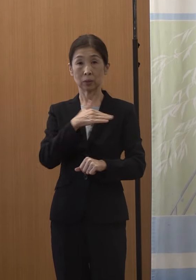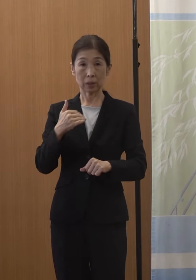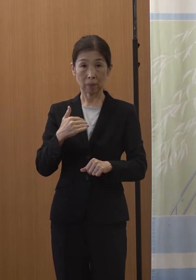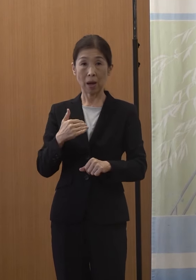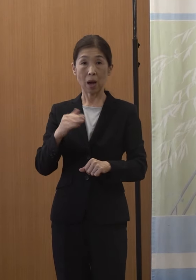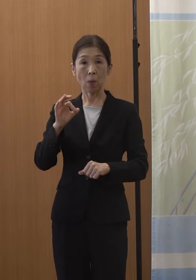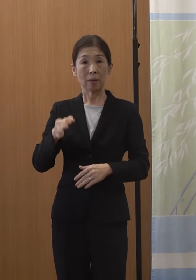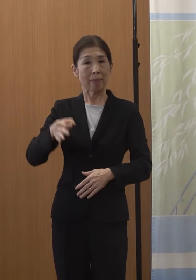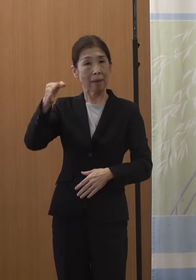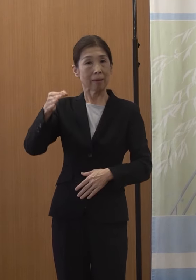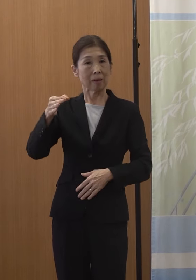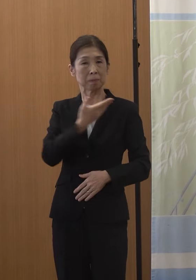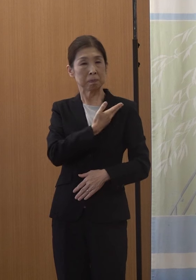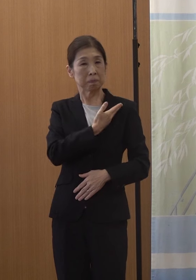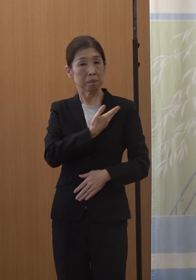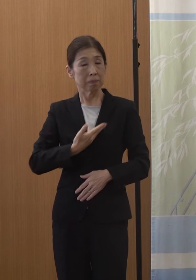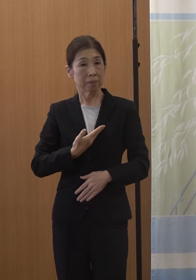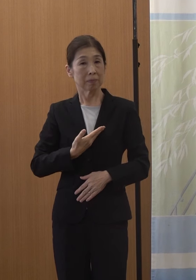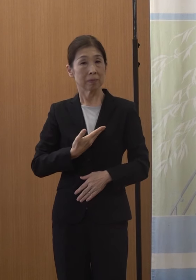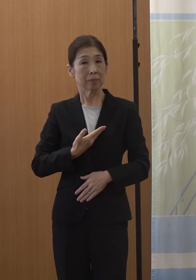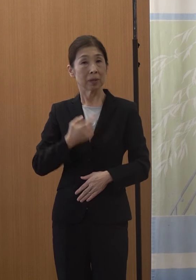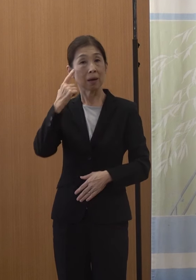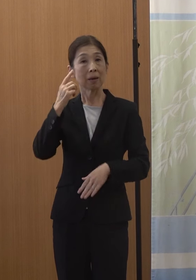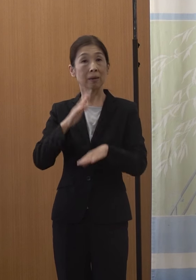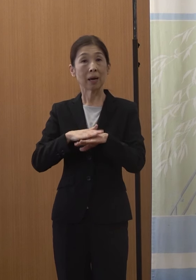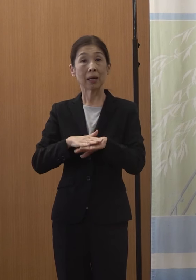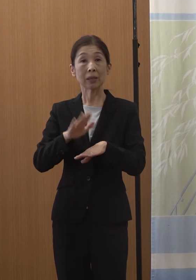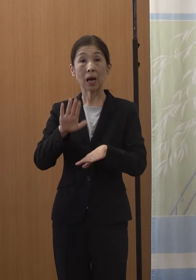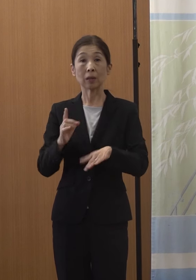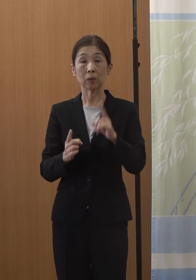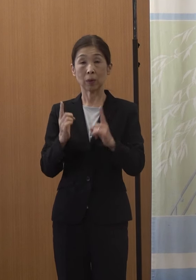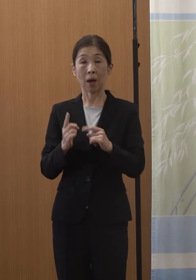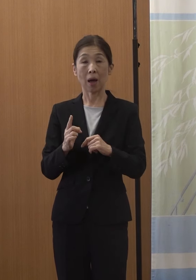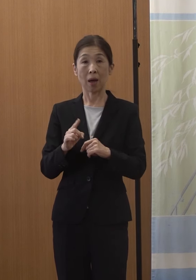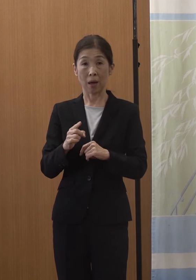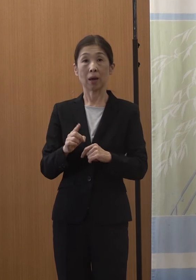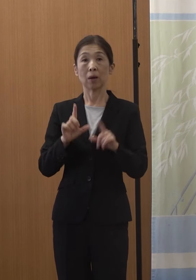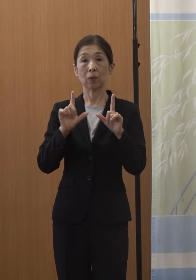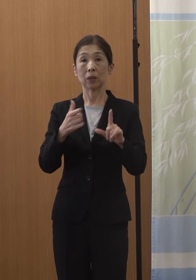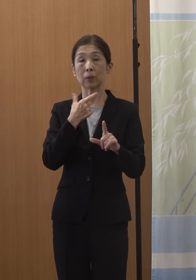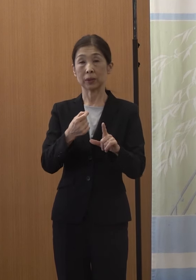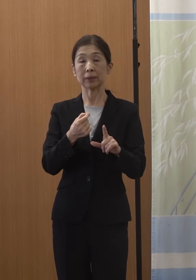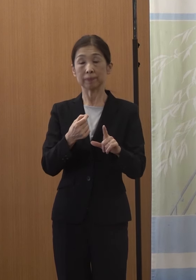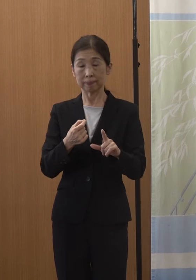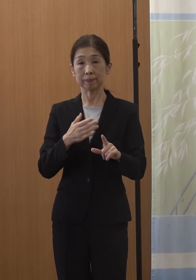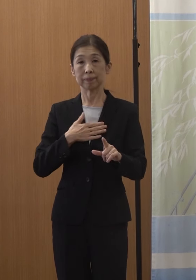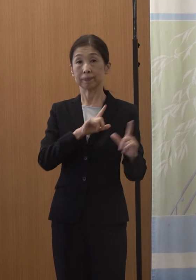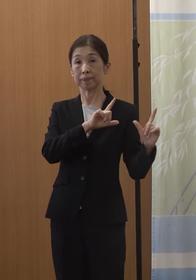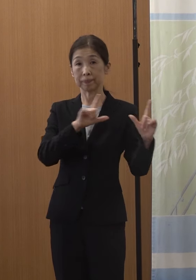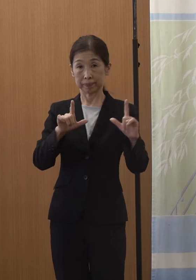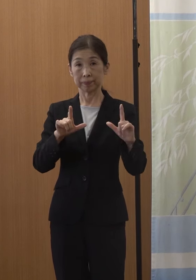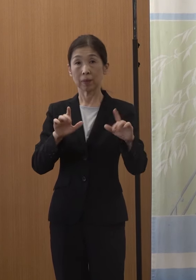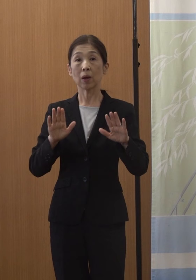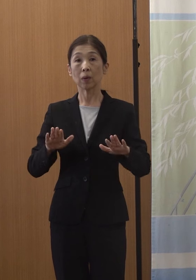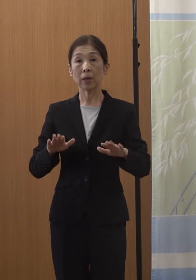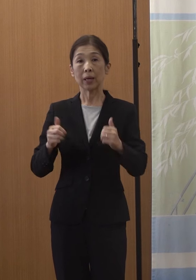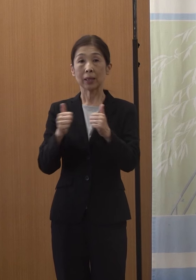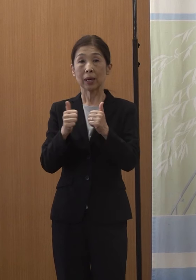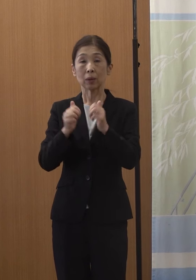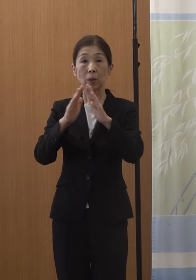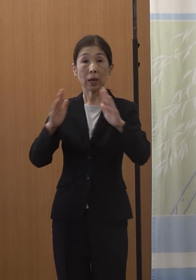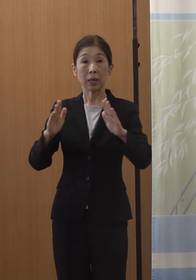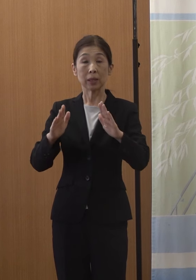をせざるを得ないという思いをお持ちなのか、なんかそのあたりの認識っていかがなんでしょうか。 はい。今回、検討会を